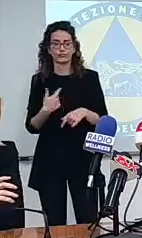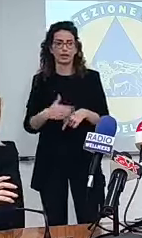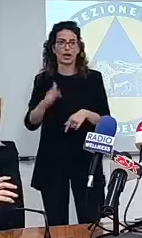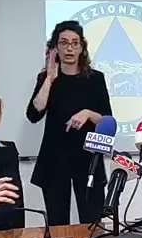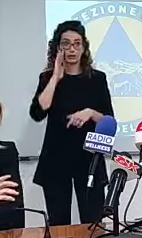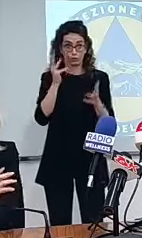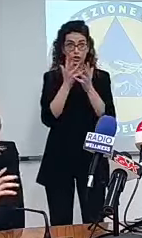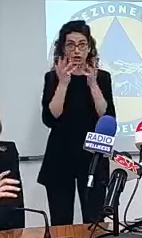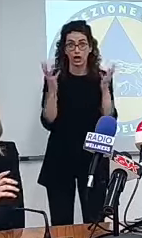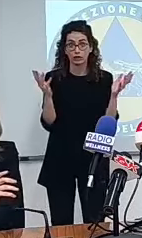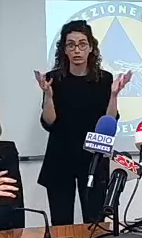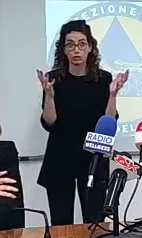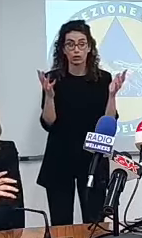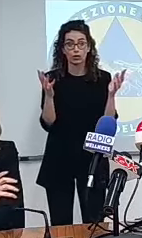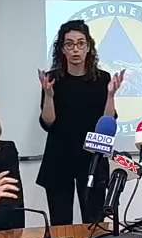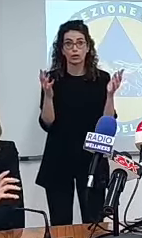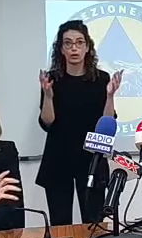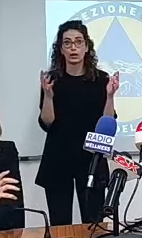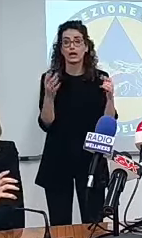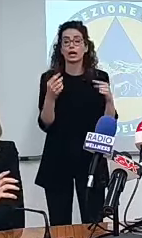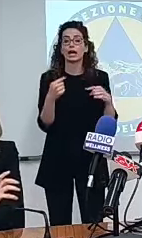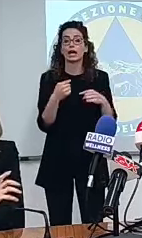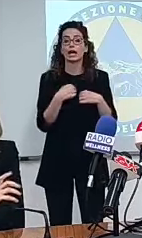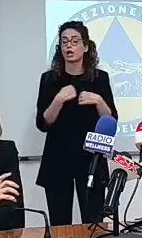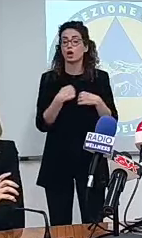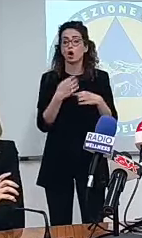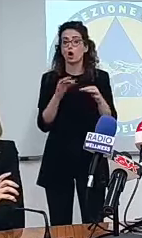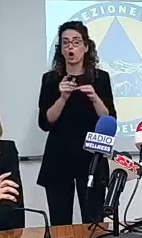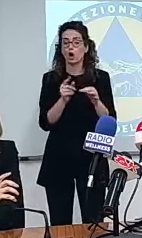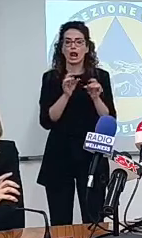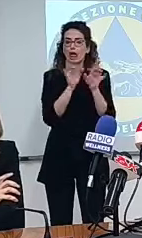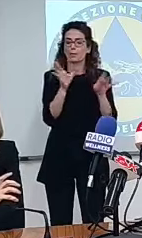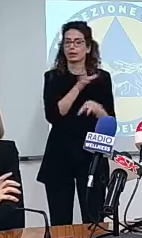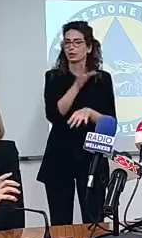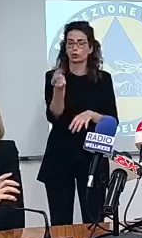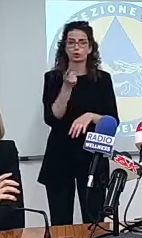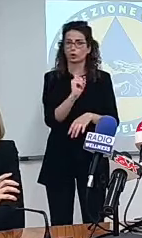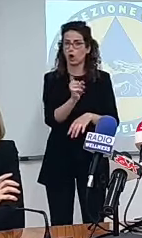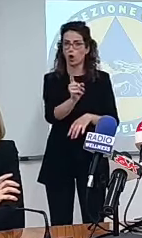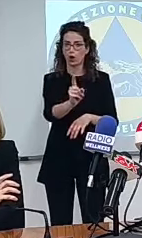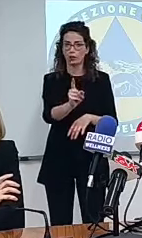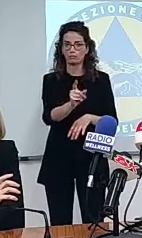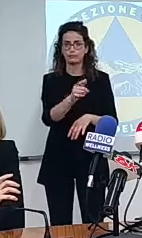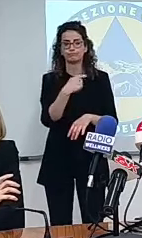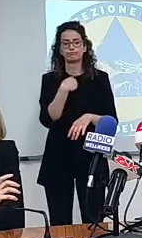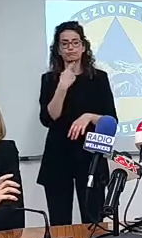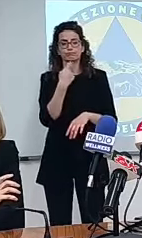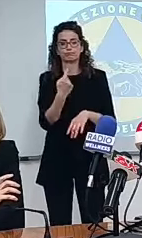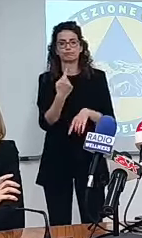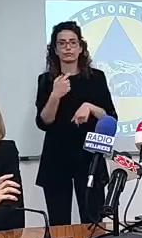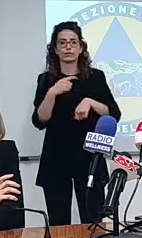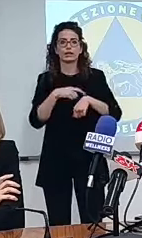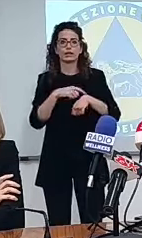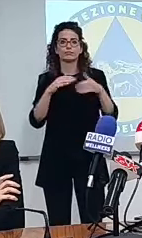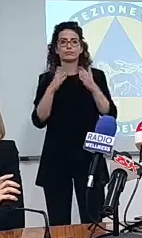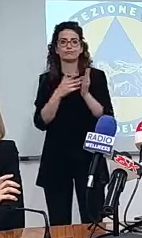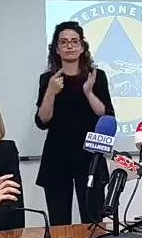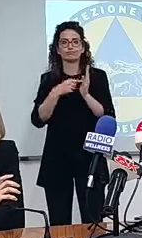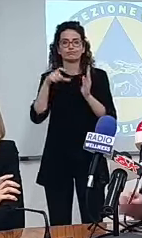è chiaro, io non sono liberi tutti, vi dico che davanti al coprifuoco ho difficoltà a giustificarlo un